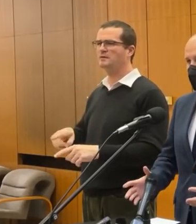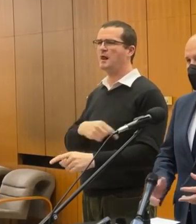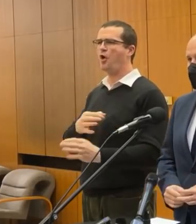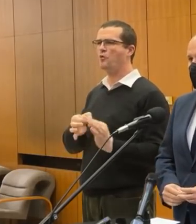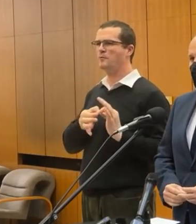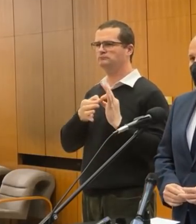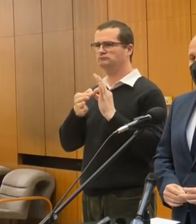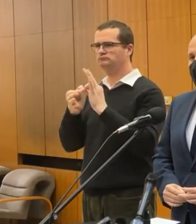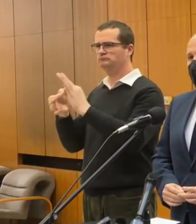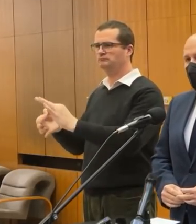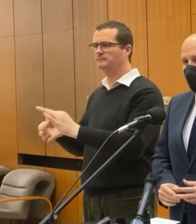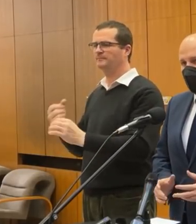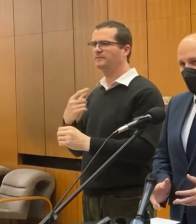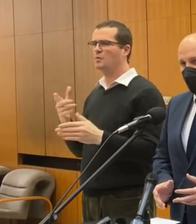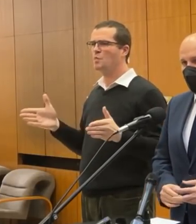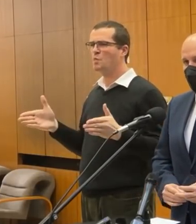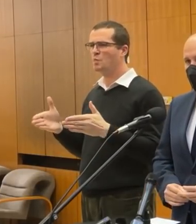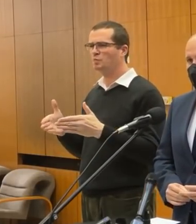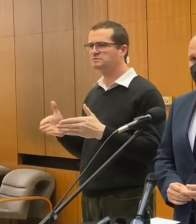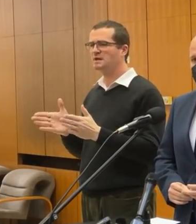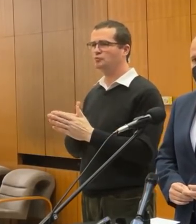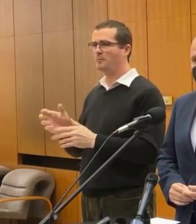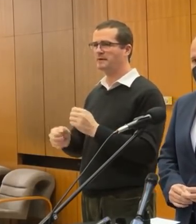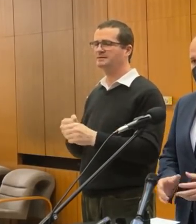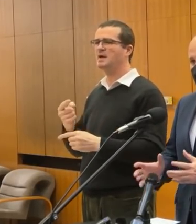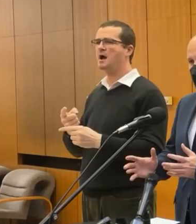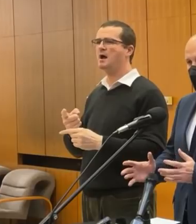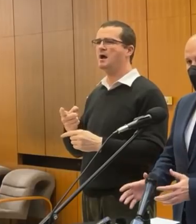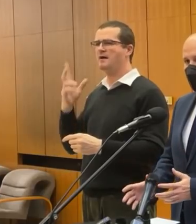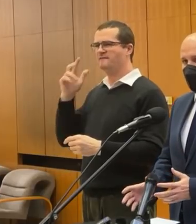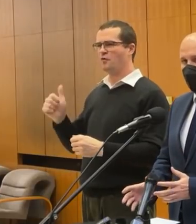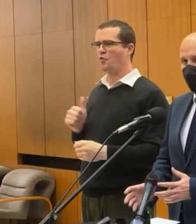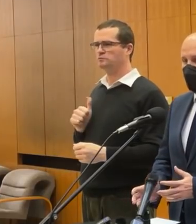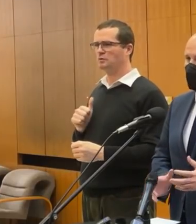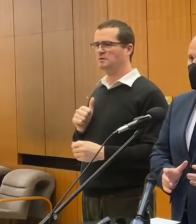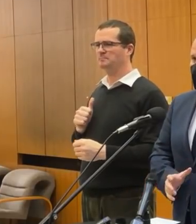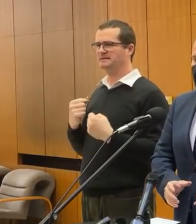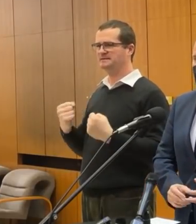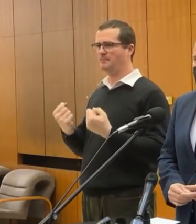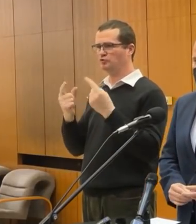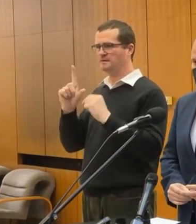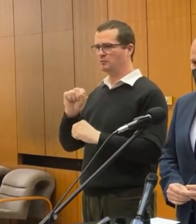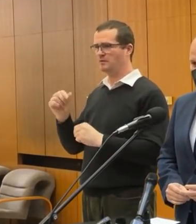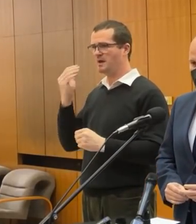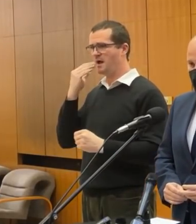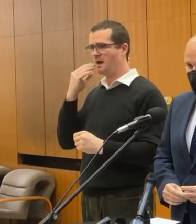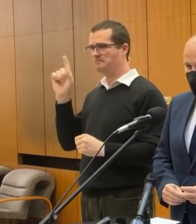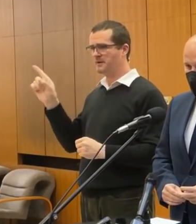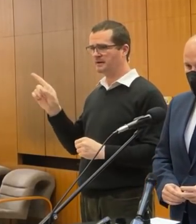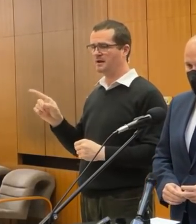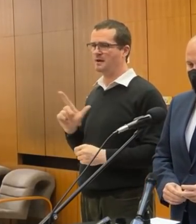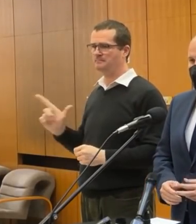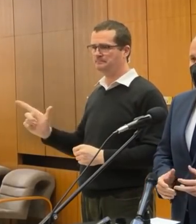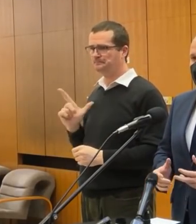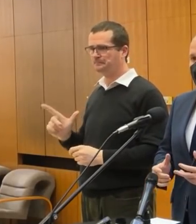dlhodobo trvá. A to je veľmi úzka spolupráca medzi ozbrojenými silami Slovenskej republiky a Spojených štátov